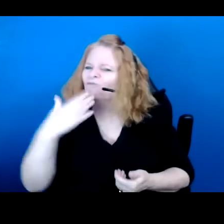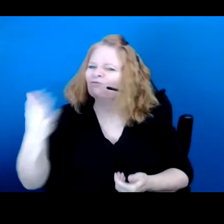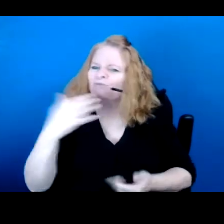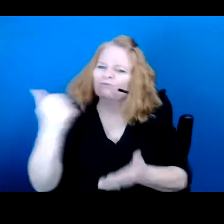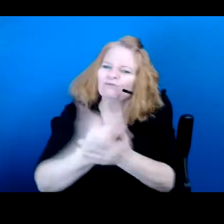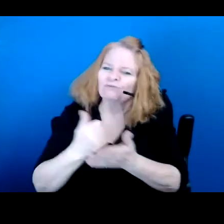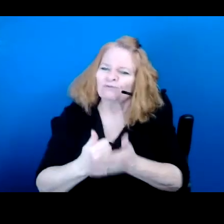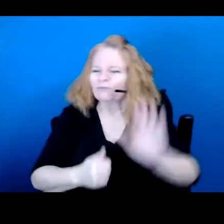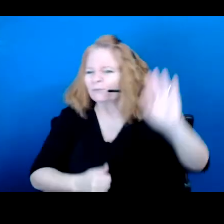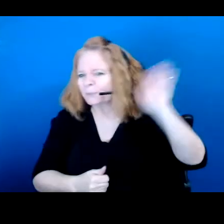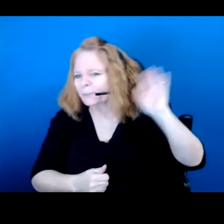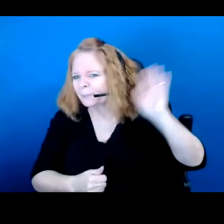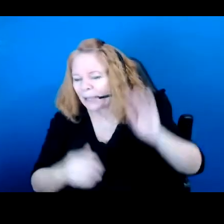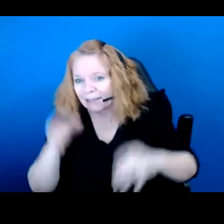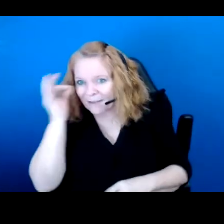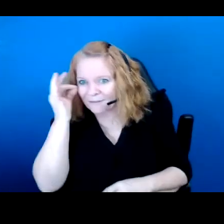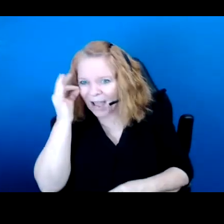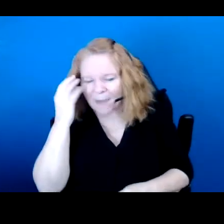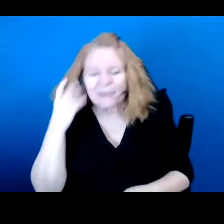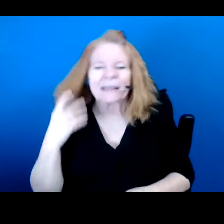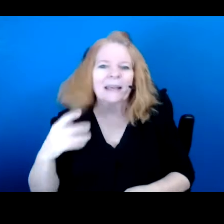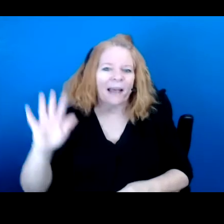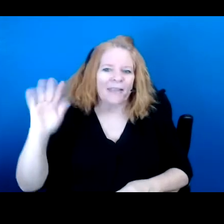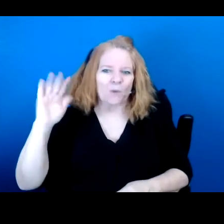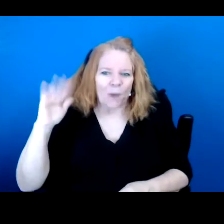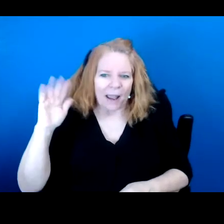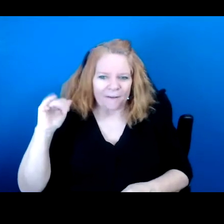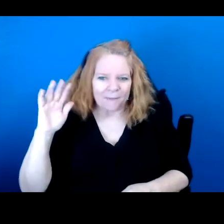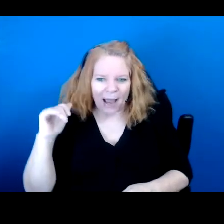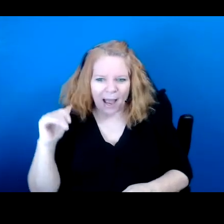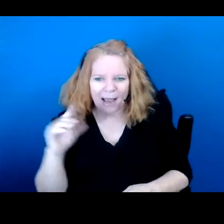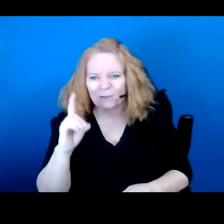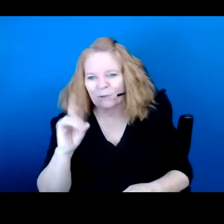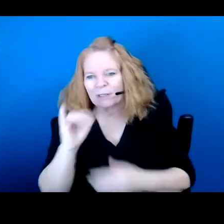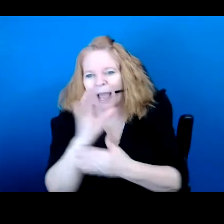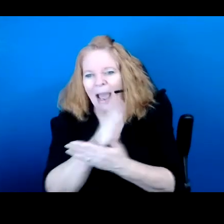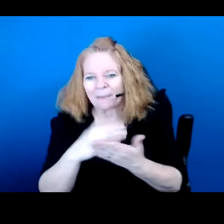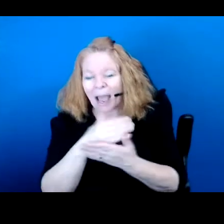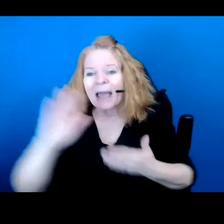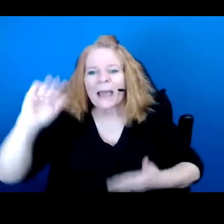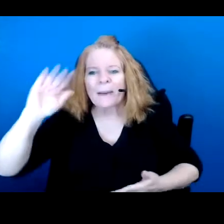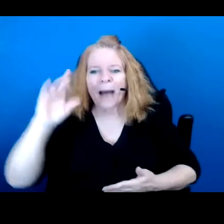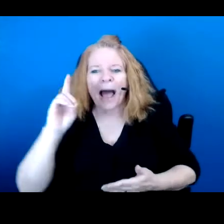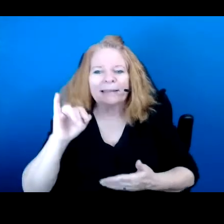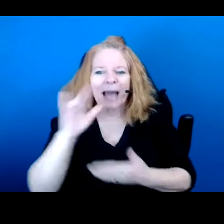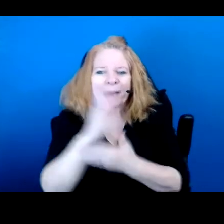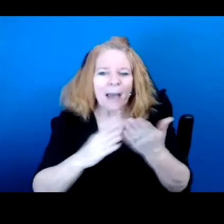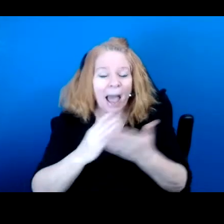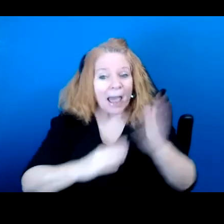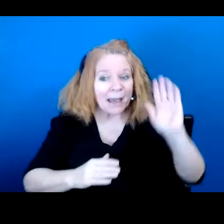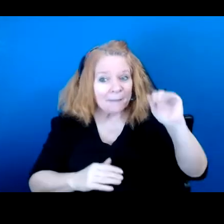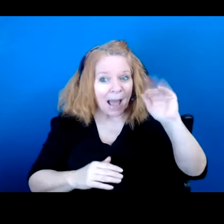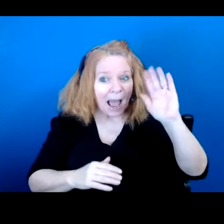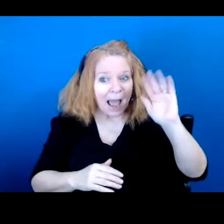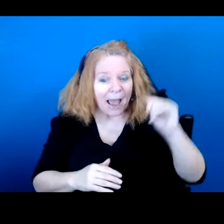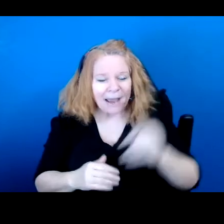hay muchas gracias por tu ayuda por tu ayuda marvi muchas gracias y le dijo adiós a la tienda de daya bay